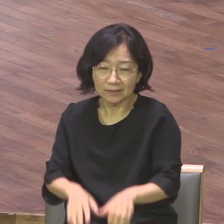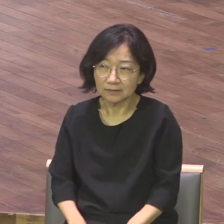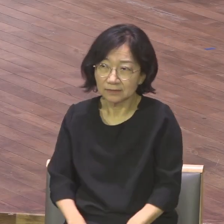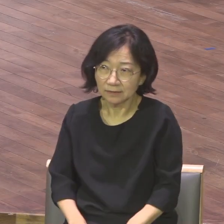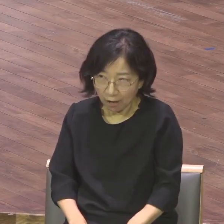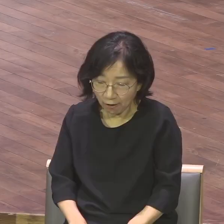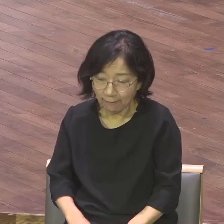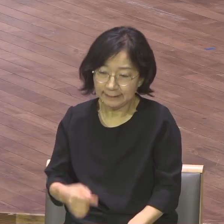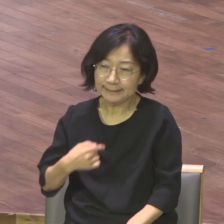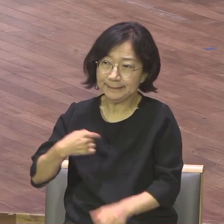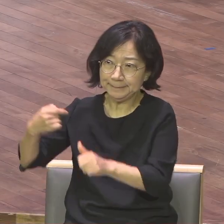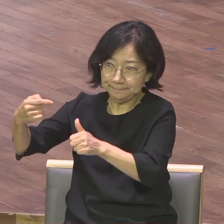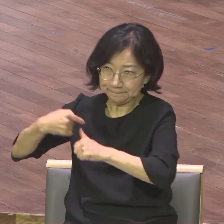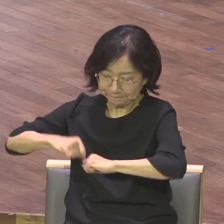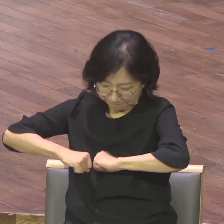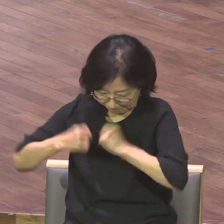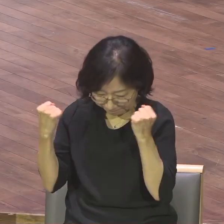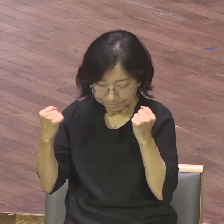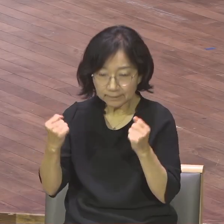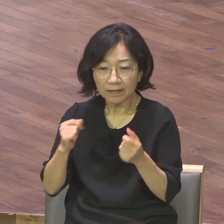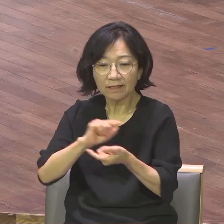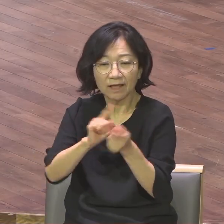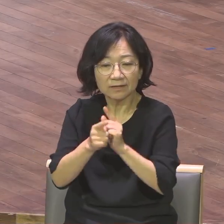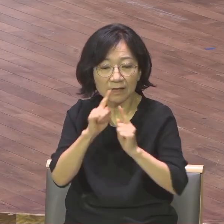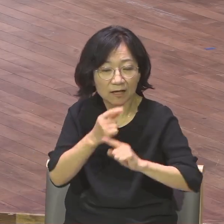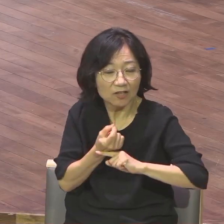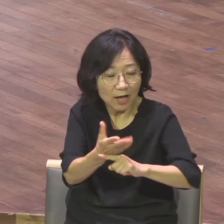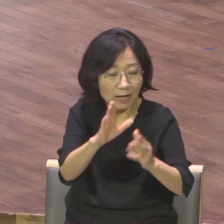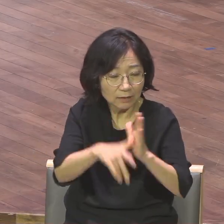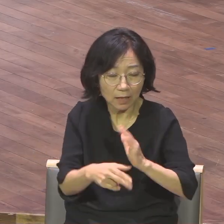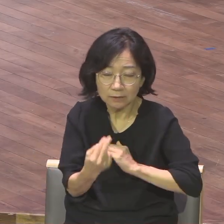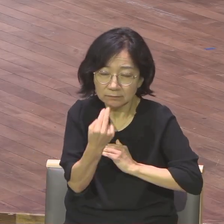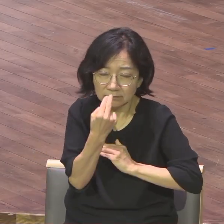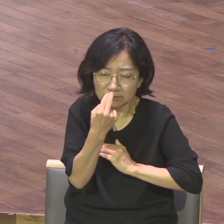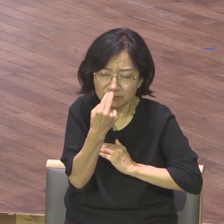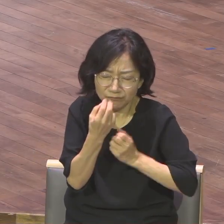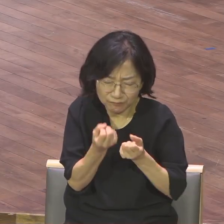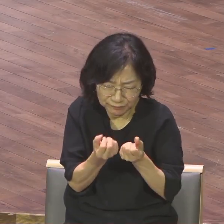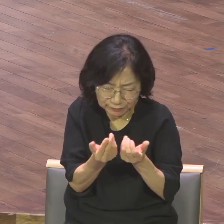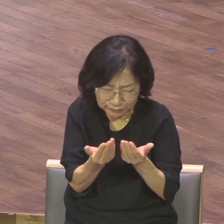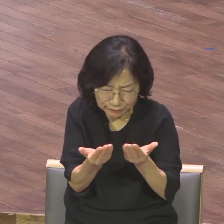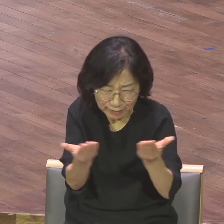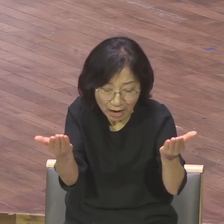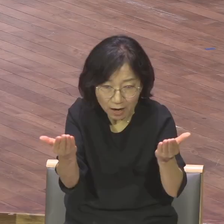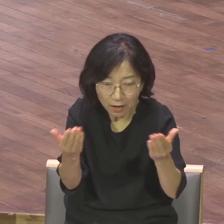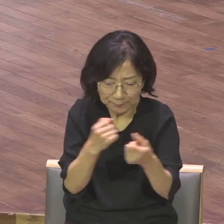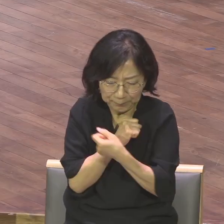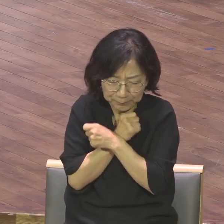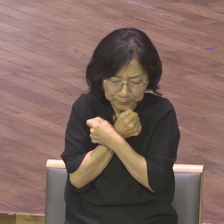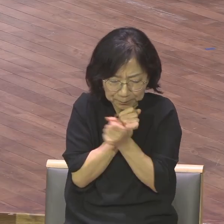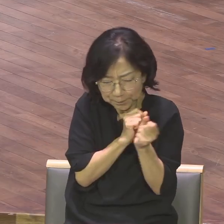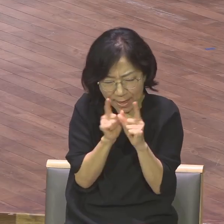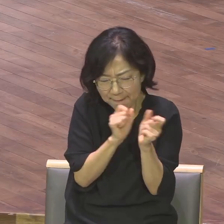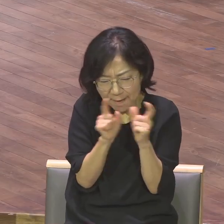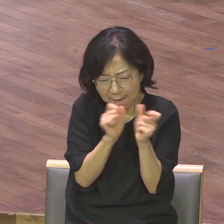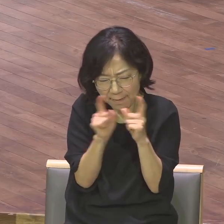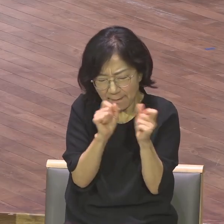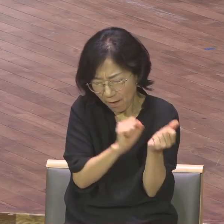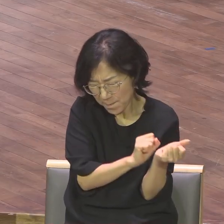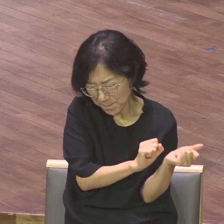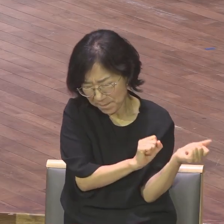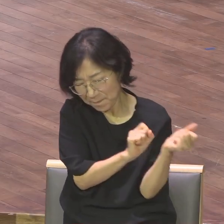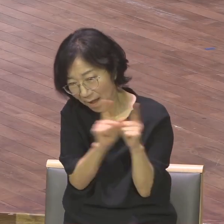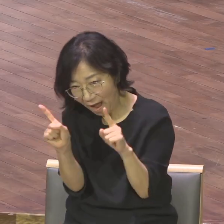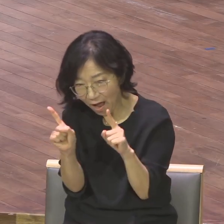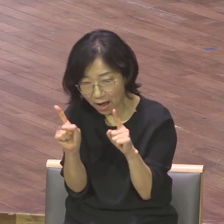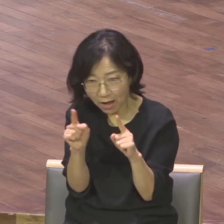그 명령대로 대언하였더니 생기가 그들에게 들어가며 그들이 곧 살아나서 일어나 서는데 극히 큰 군대더라.